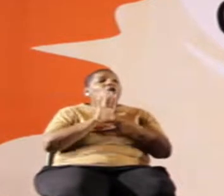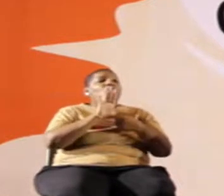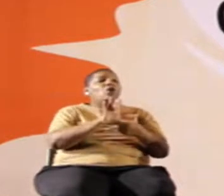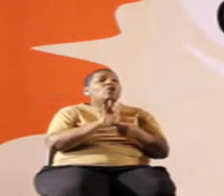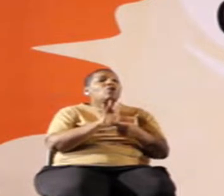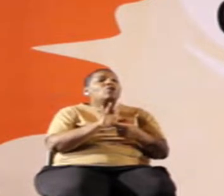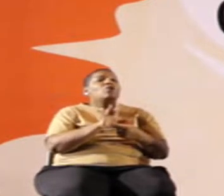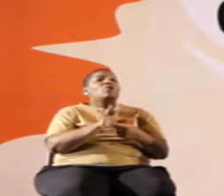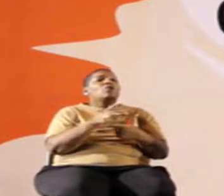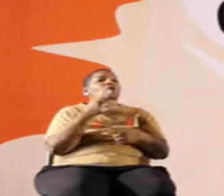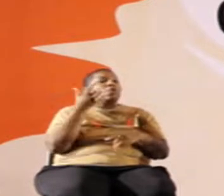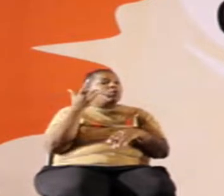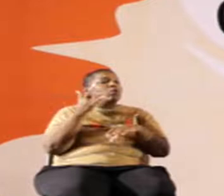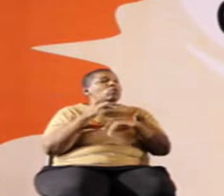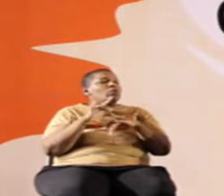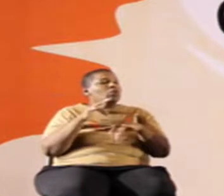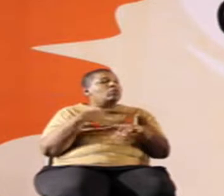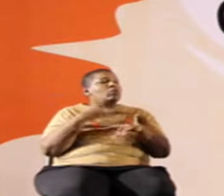ouro pendurado, né?